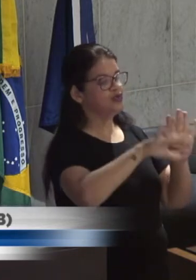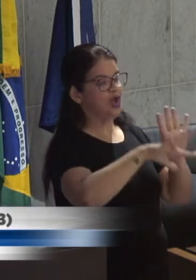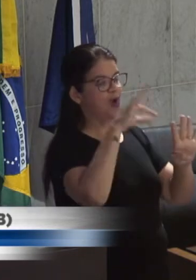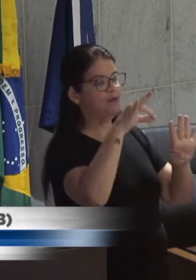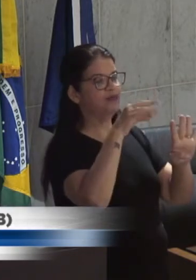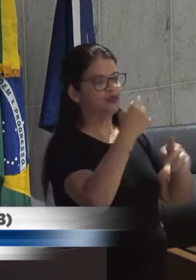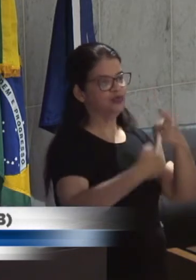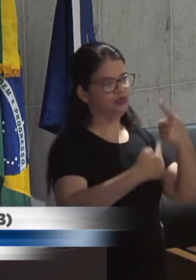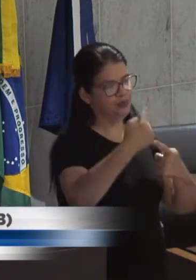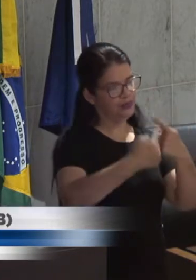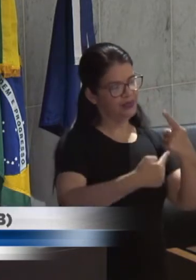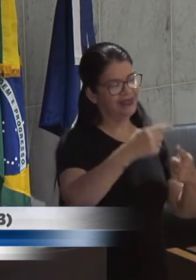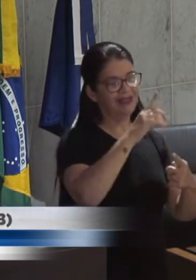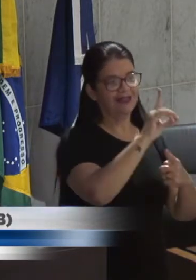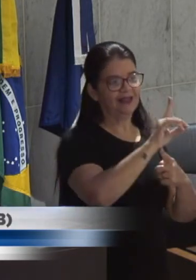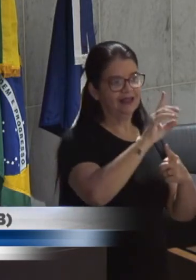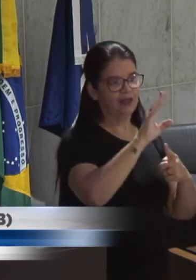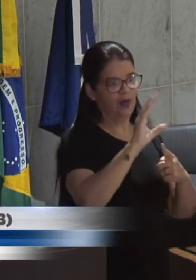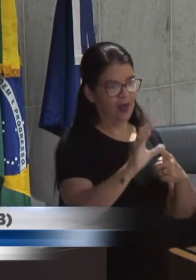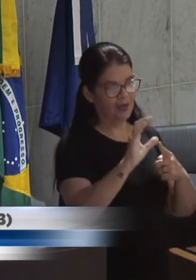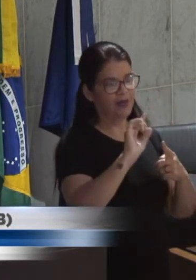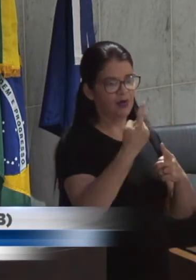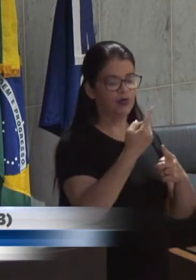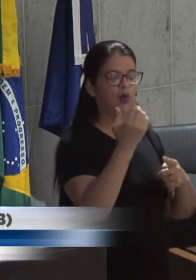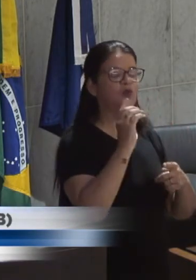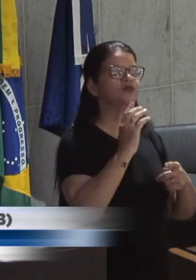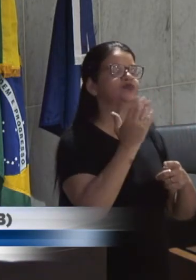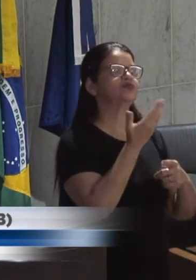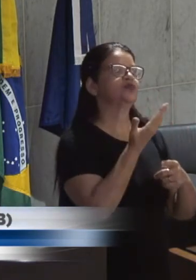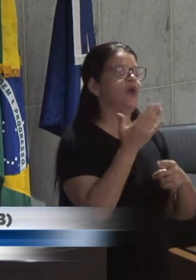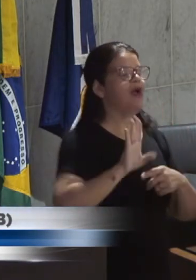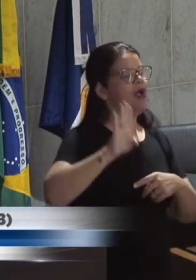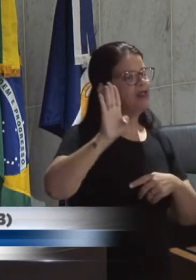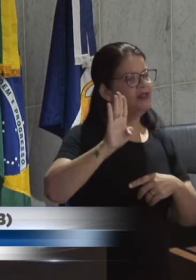políticas, além de Danilo Cabral, como nosso candidato a governador.